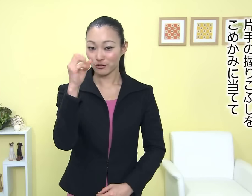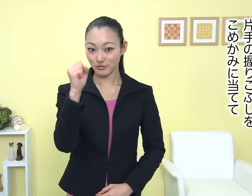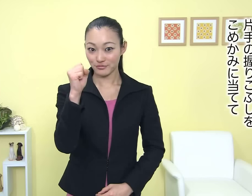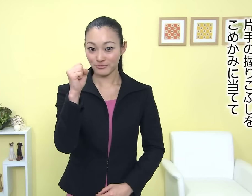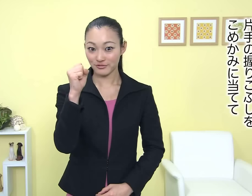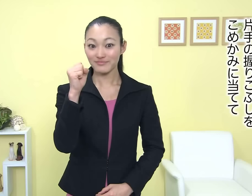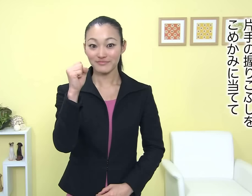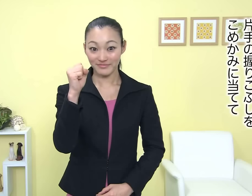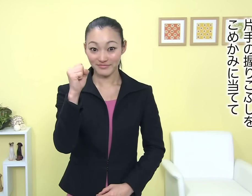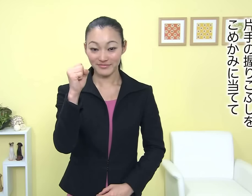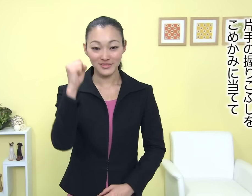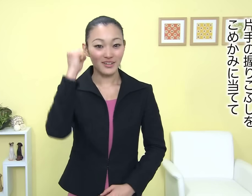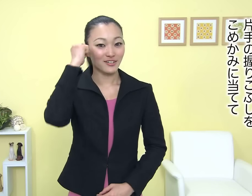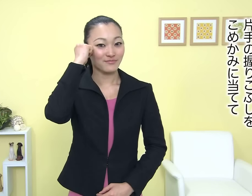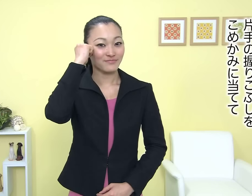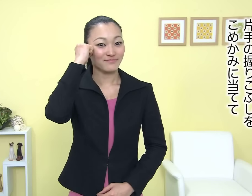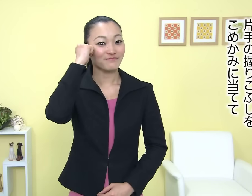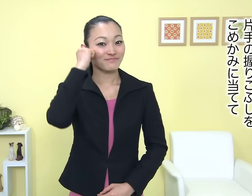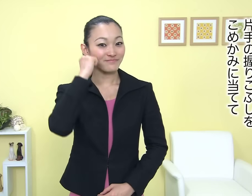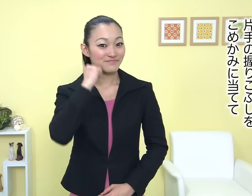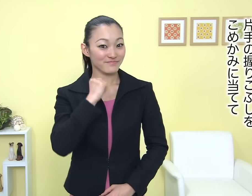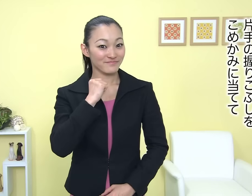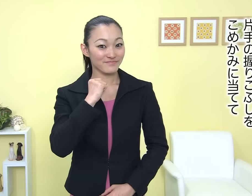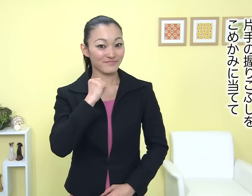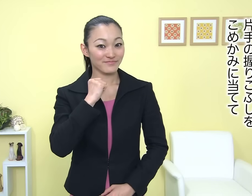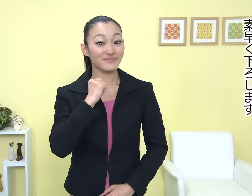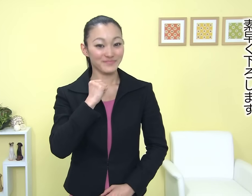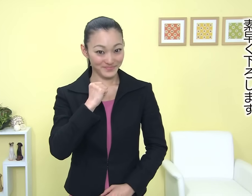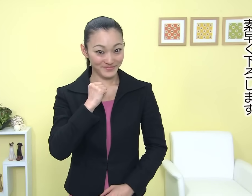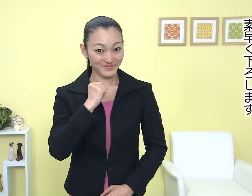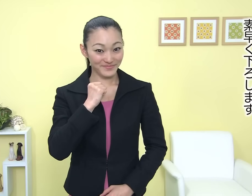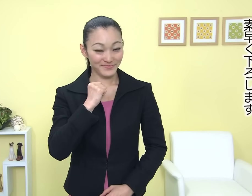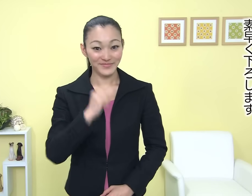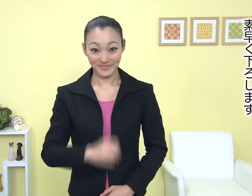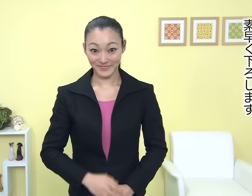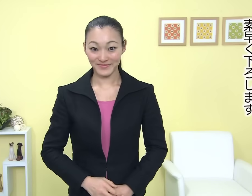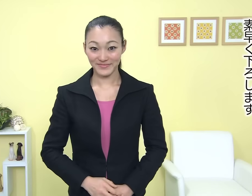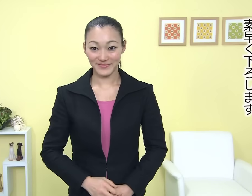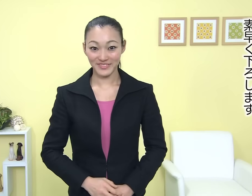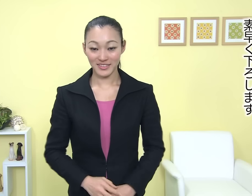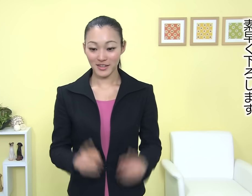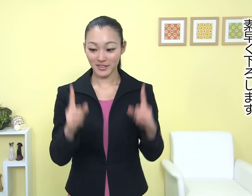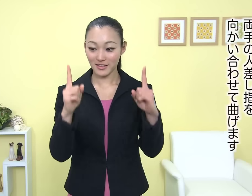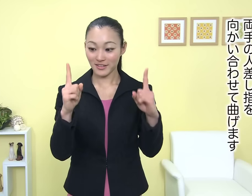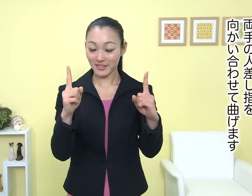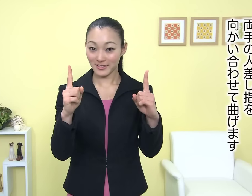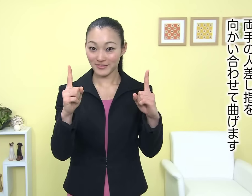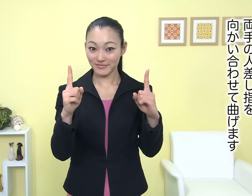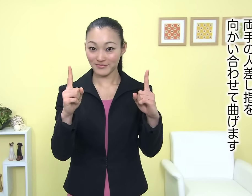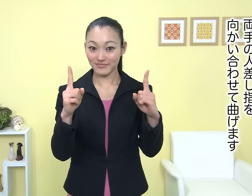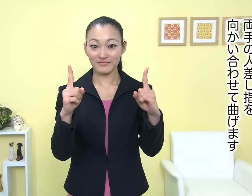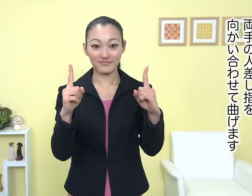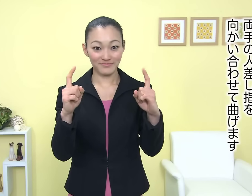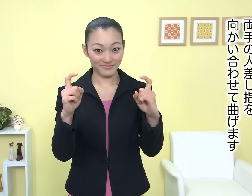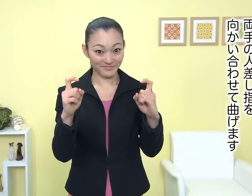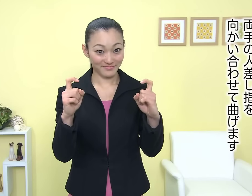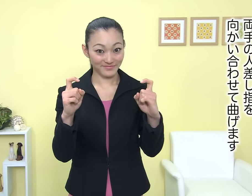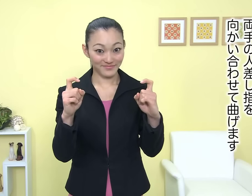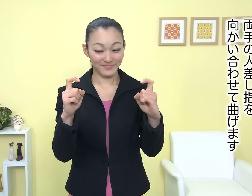片手の握り拳をこめかみに当てて素早く下ろします。両手の人差し指を向かい